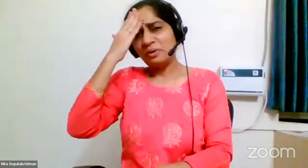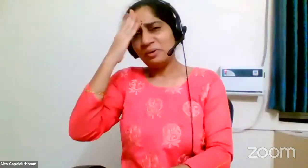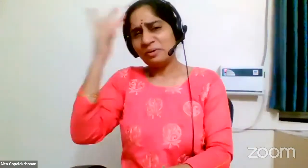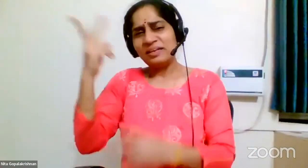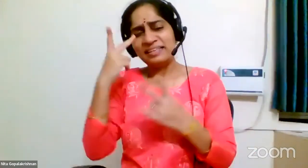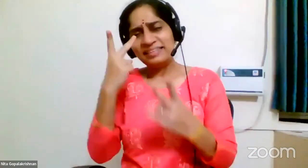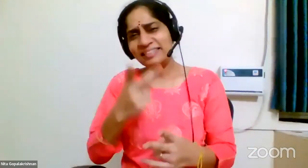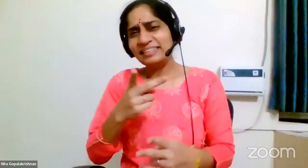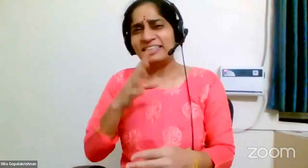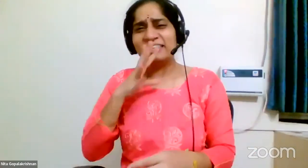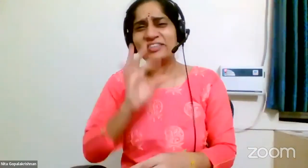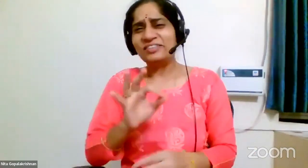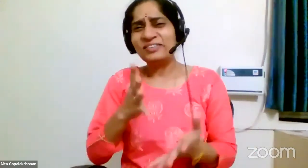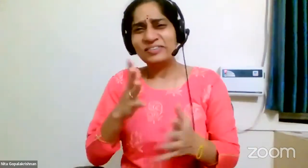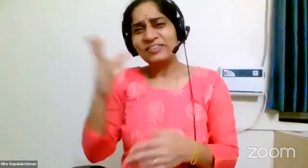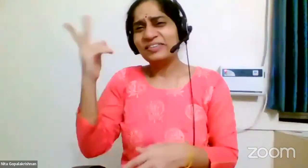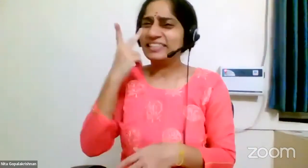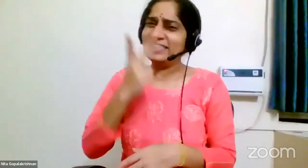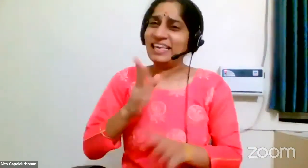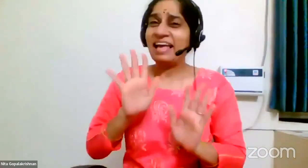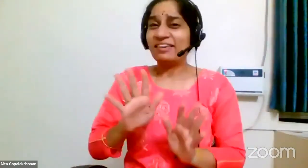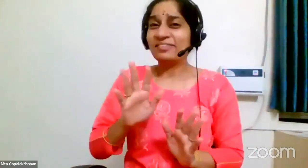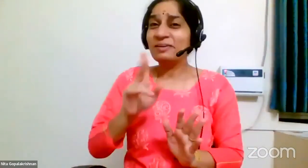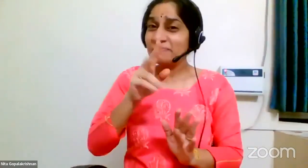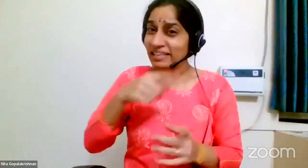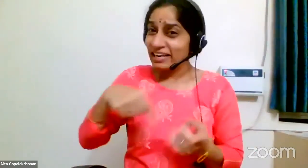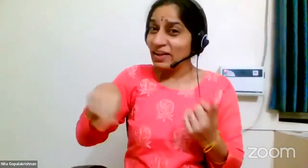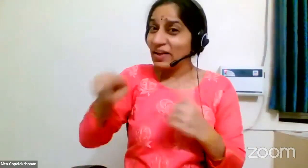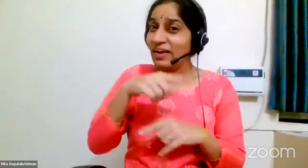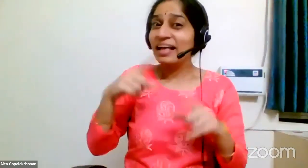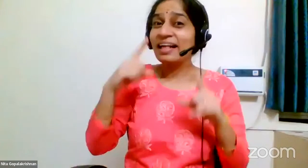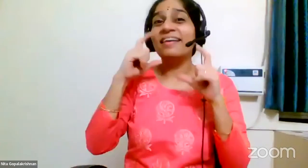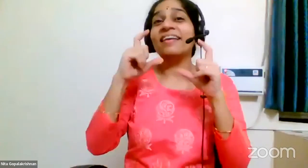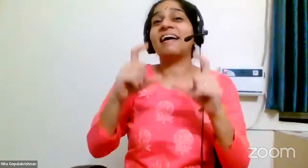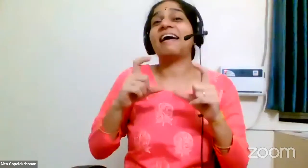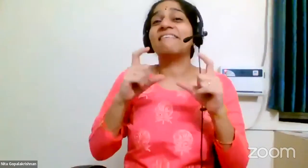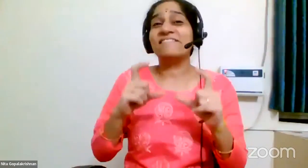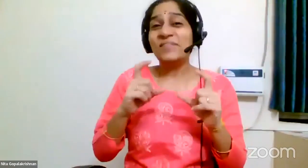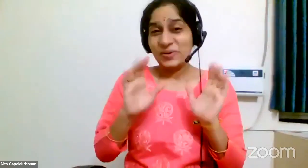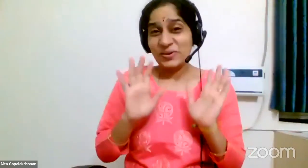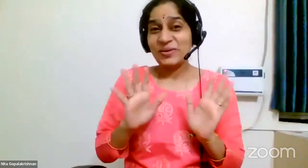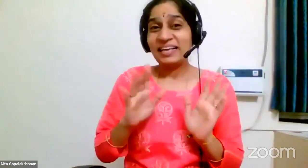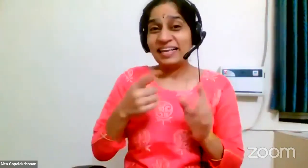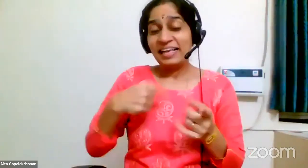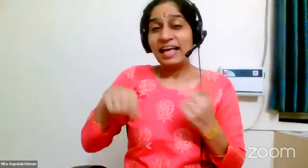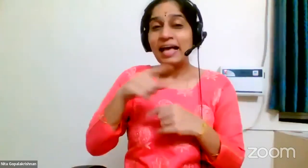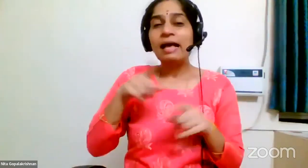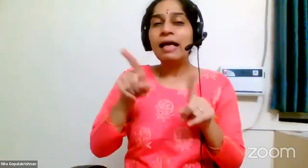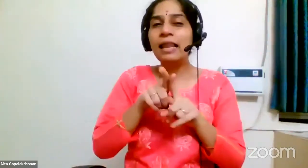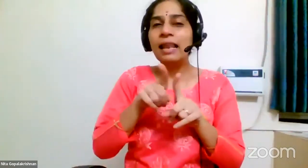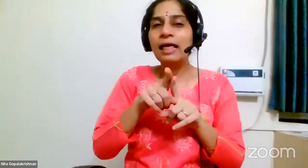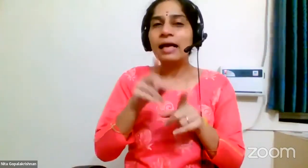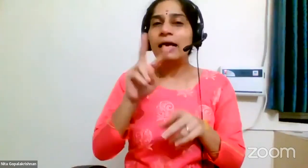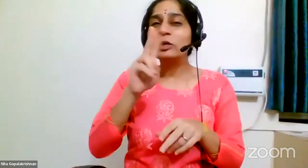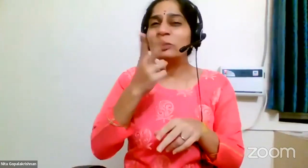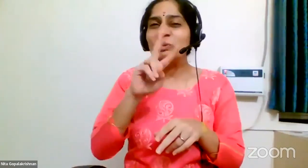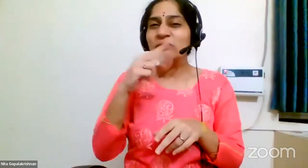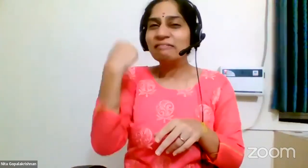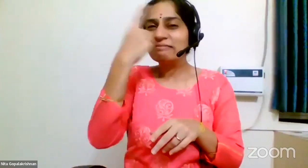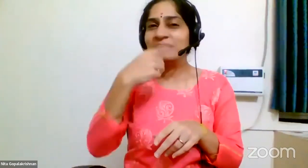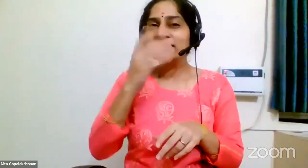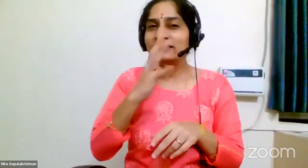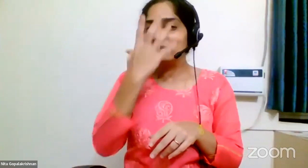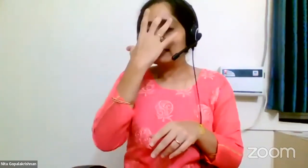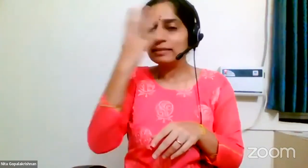तो इसलिए हमको कभी भी जो ड्यूप्लीशियस नेचर है वो भगवान के सामने नहीं प्रस्तुत करना